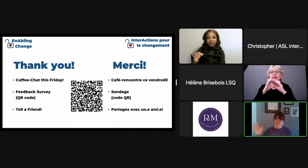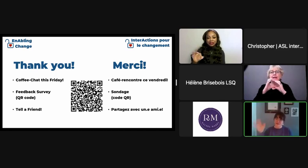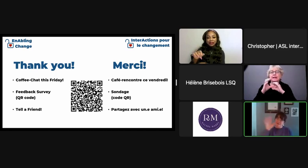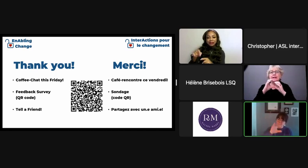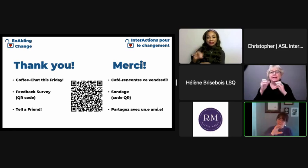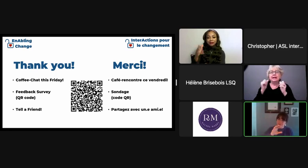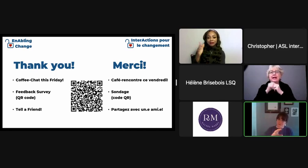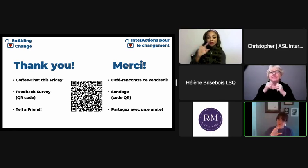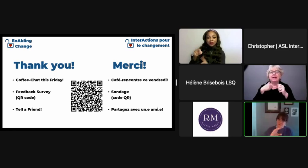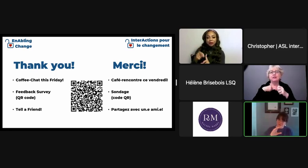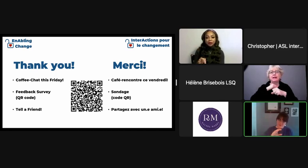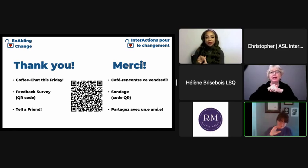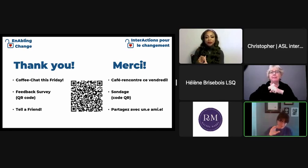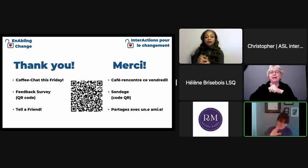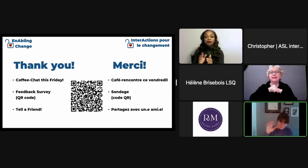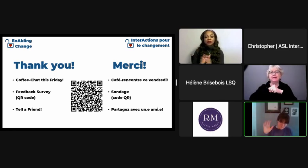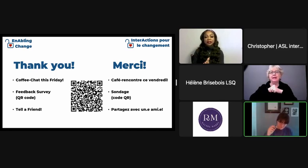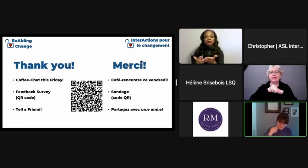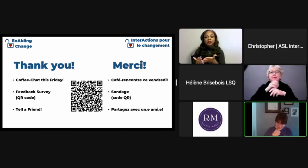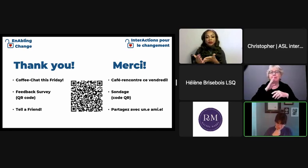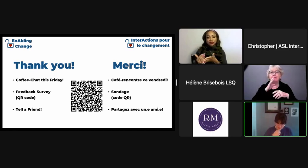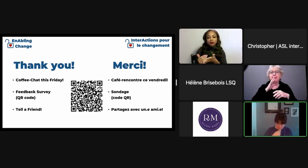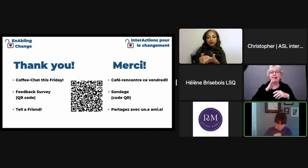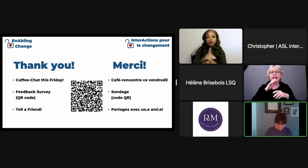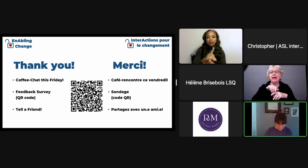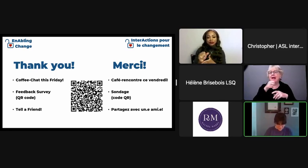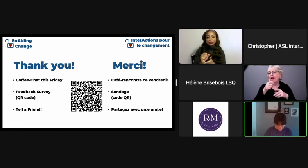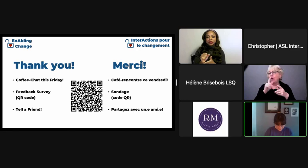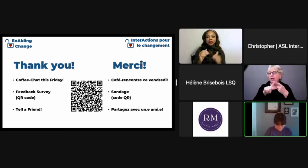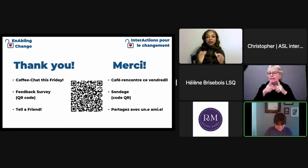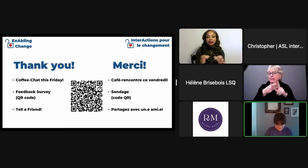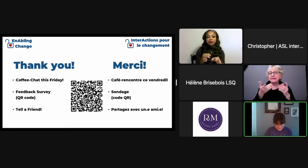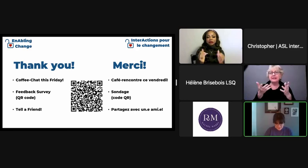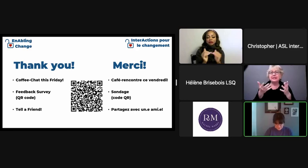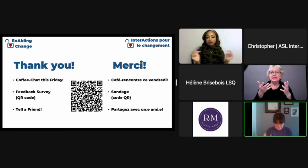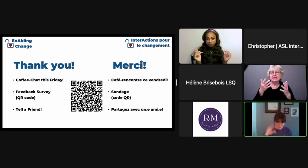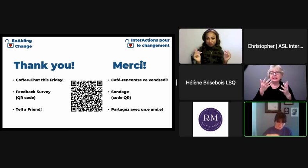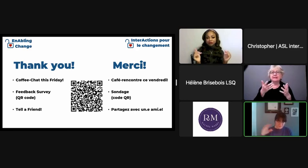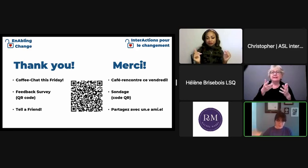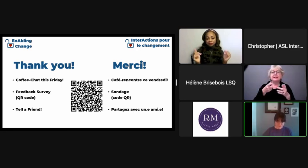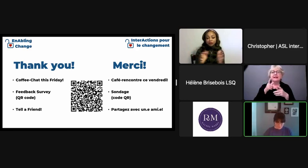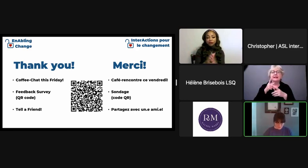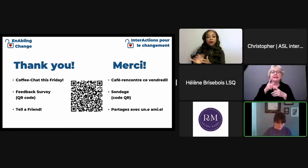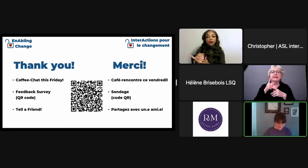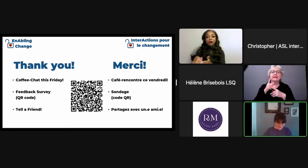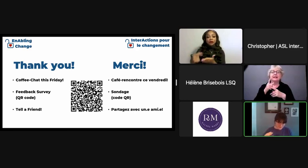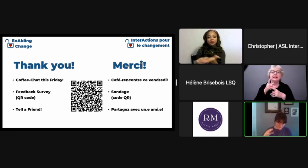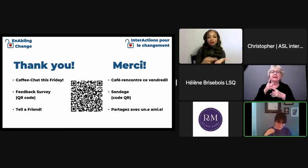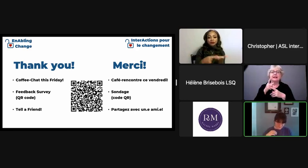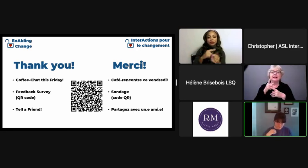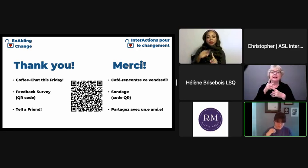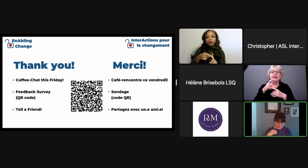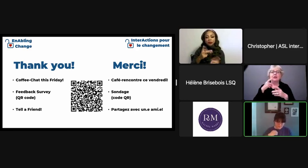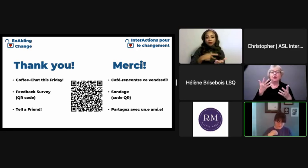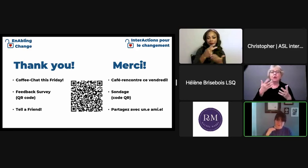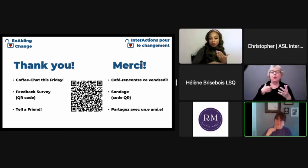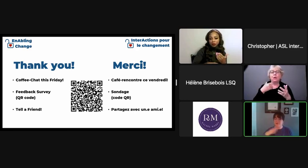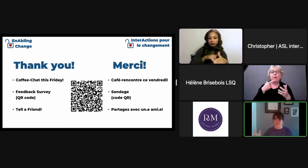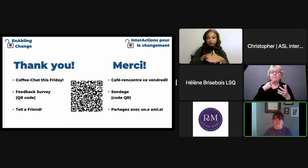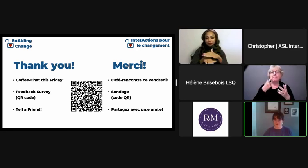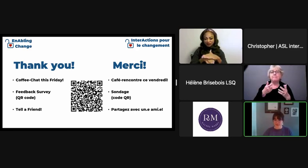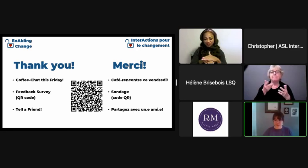campagne parlez-en à un de vos amis et sachez que les séances que nous présentons sont